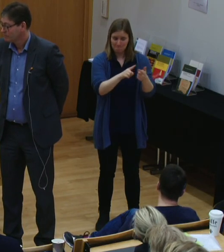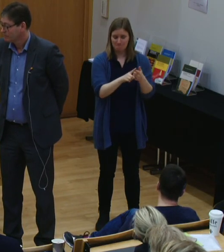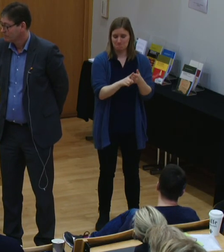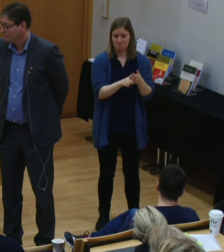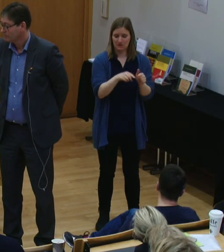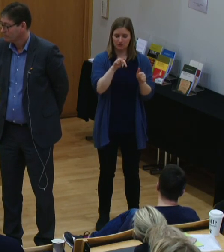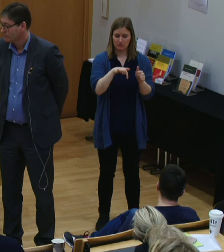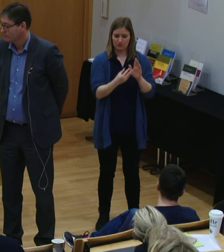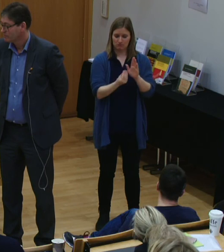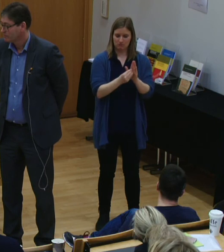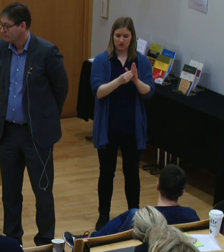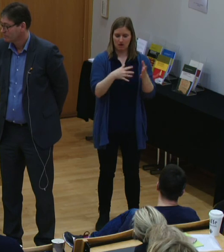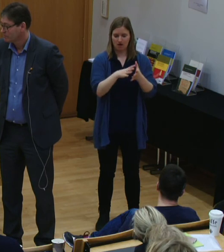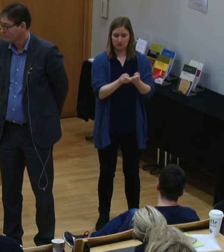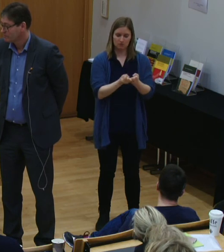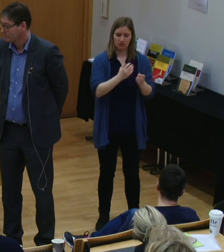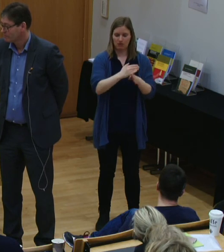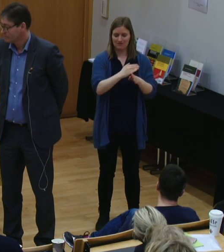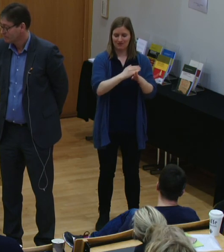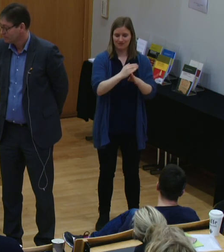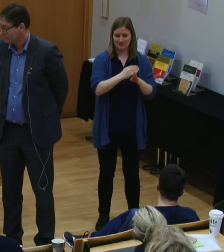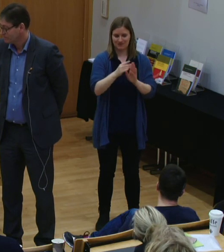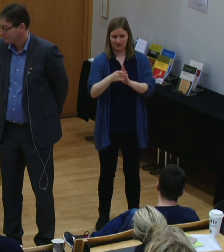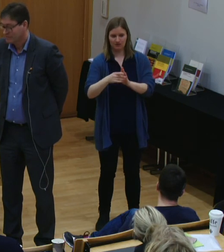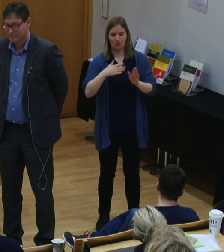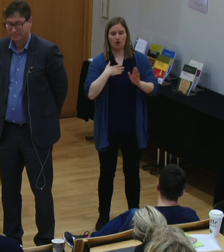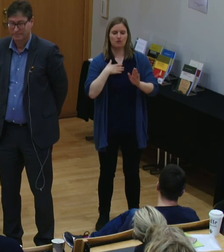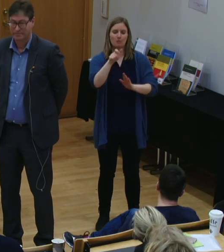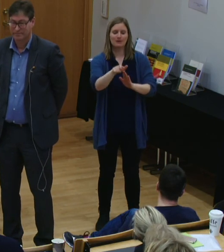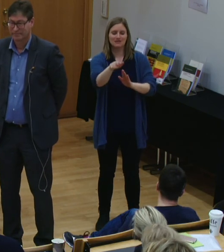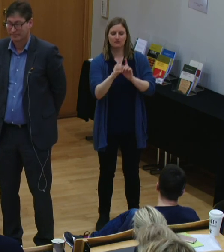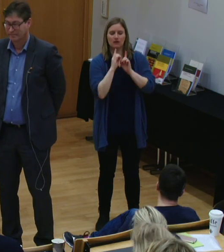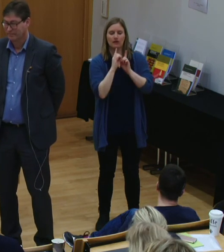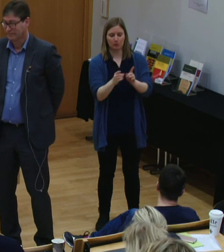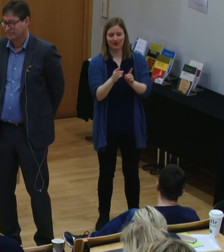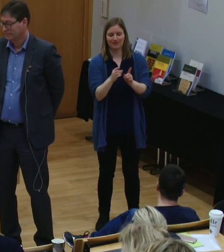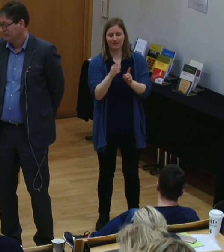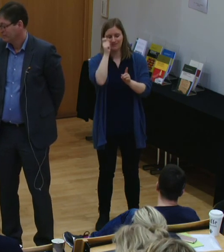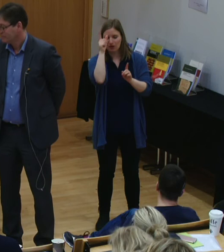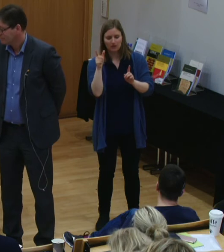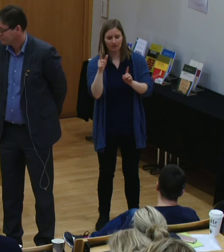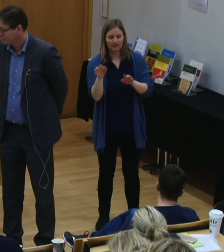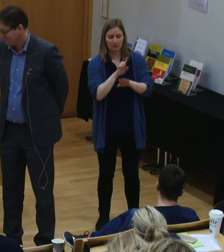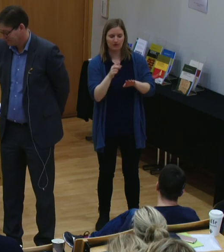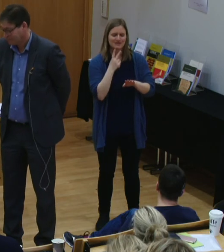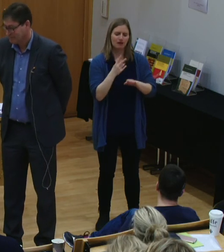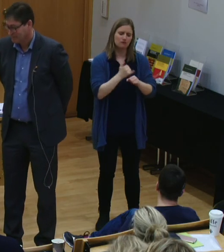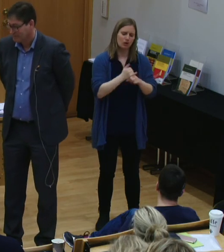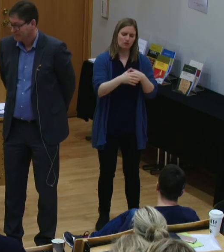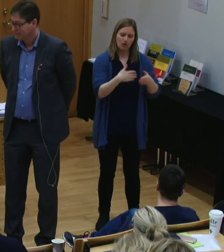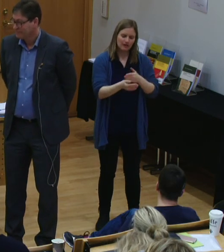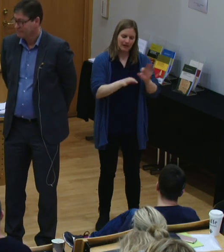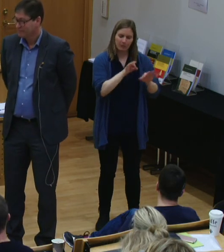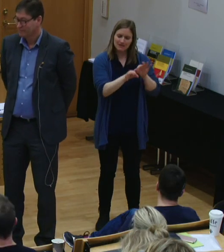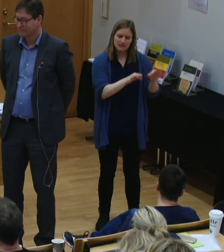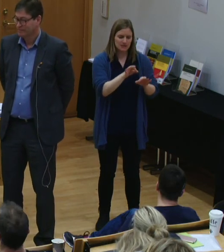jo lagt inn for så vidt I alle sånne kvalitetsregister at du også skal ha pasientrapporterte data. Ikke sånn at du skal ikke bare se hvordan det faglig